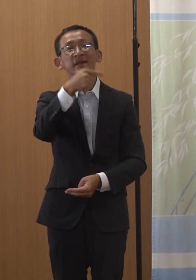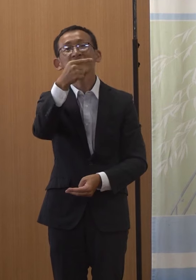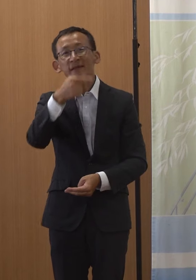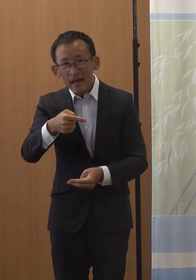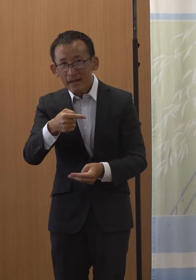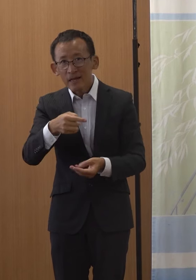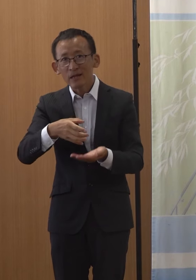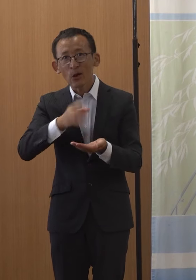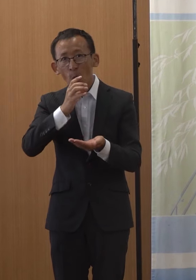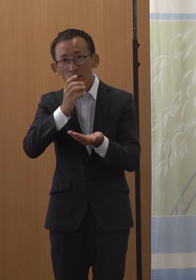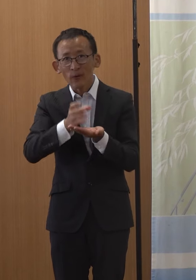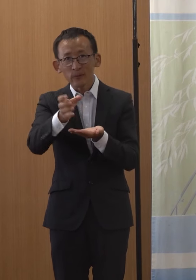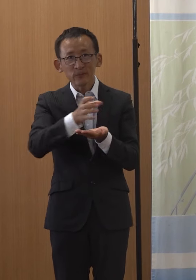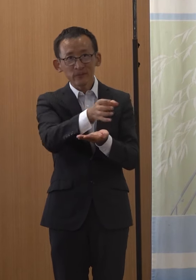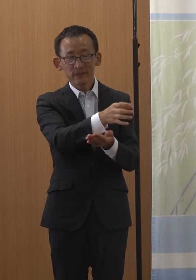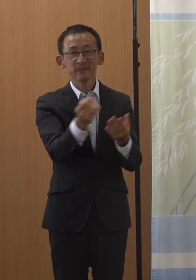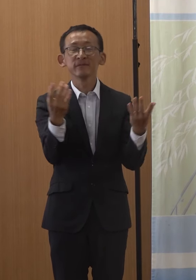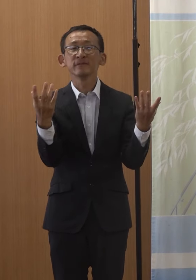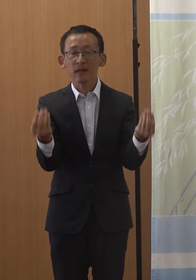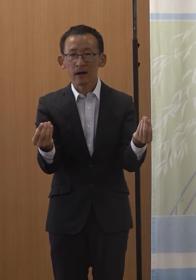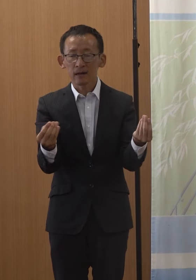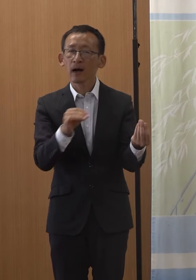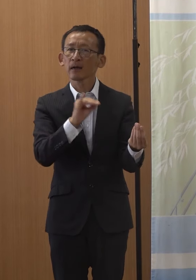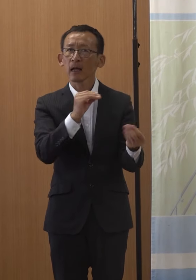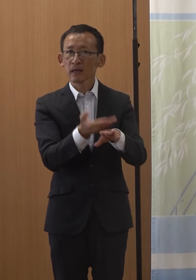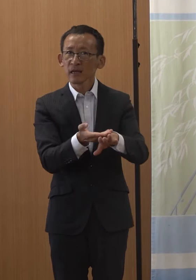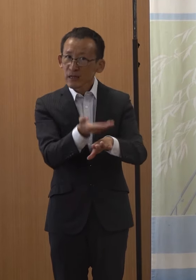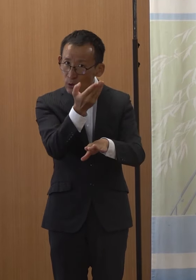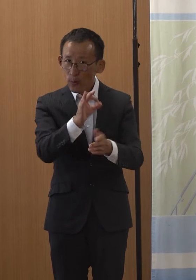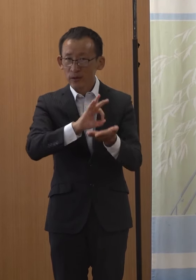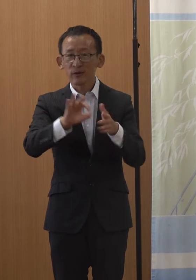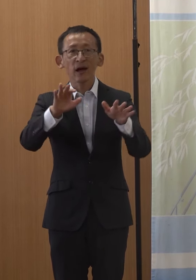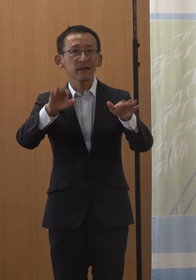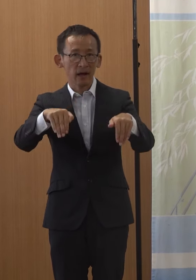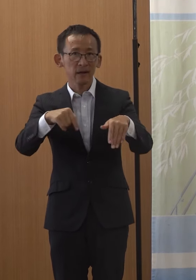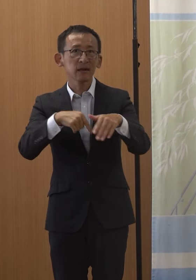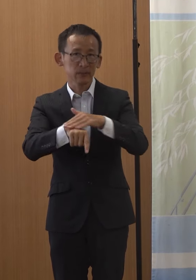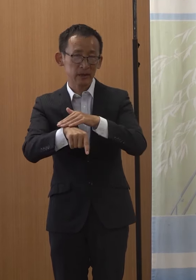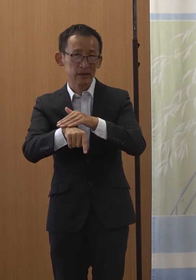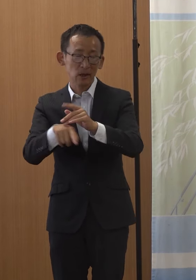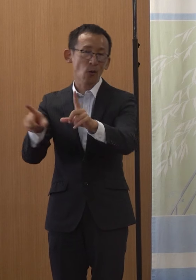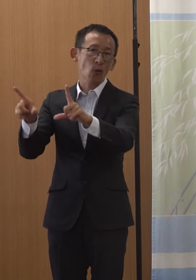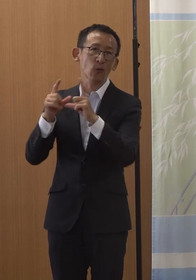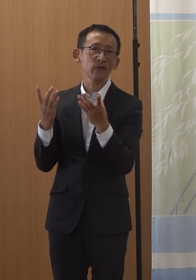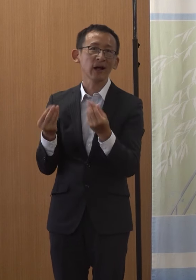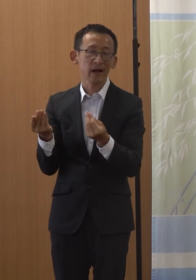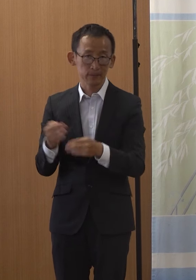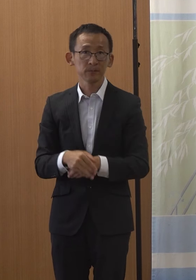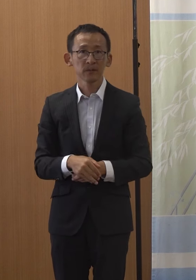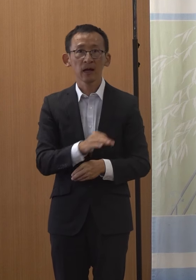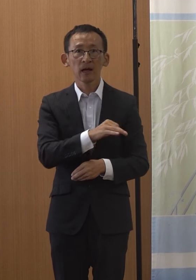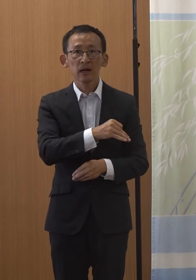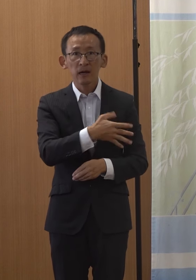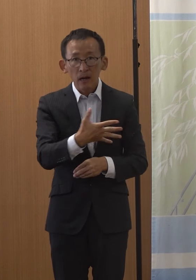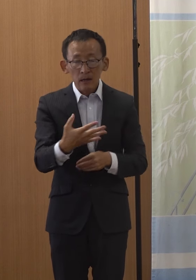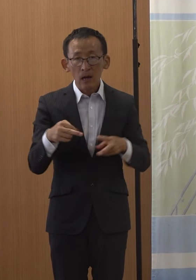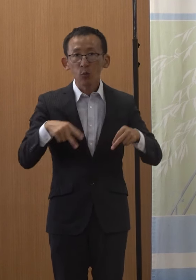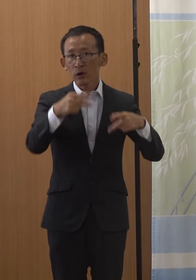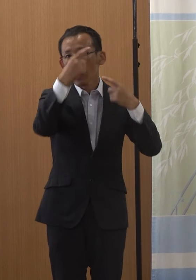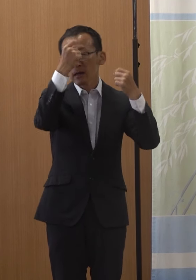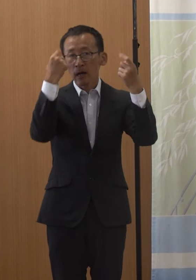1000杯のお茶を配ったので1000人以上は使っているかなということでした。金沢ボランティア大学校の卒業生